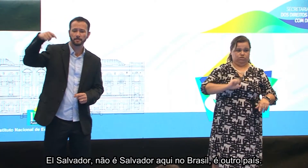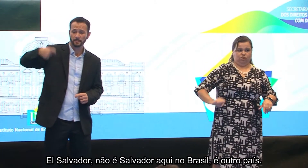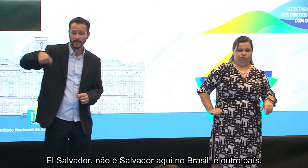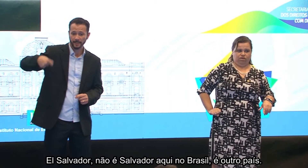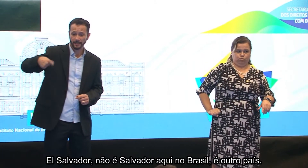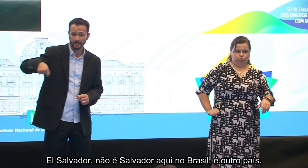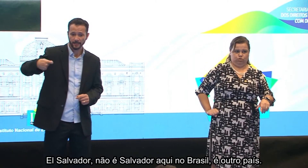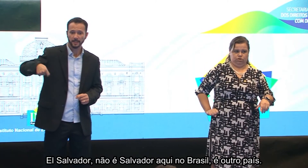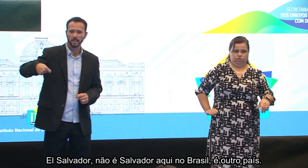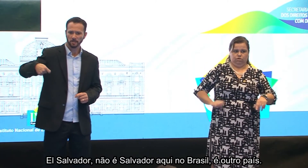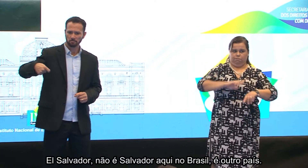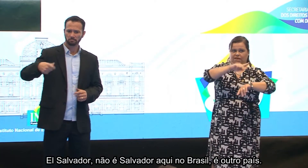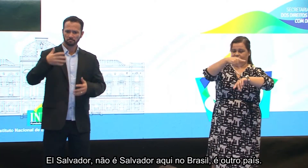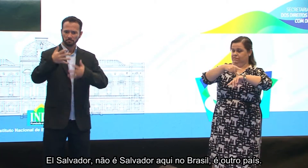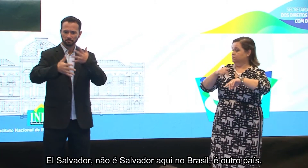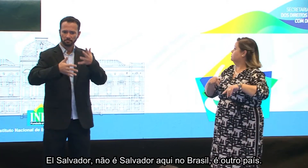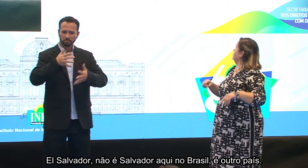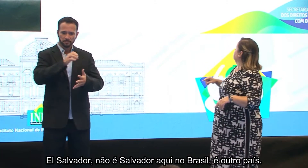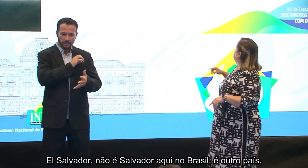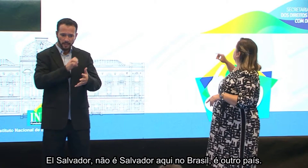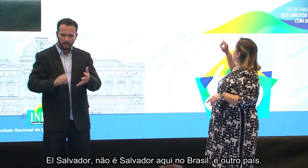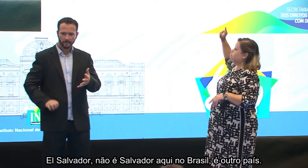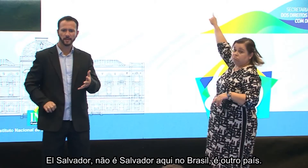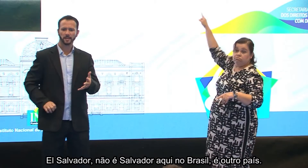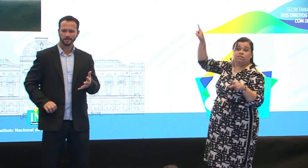Salvador, não é Salvador aqui no Brasil, é o país.